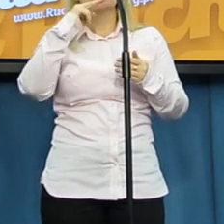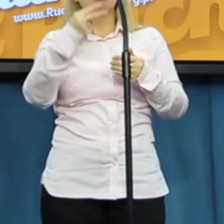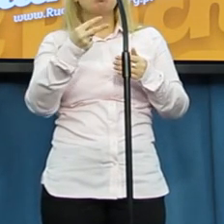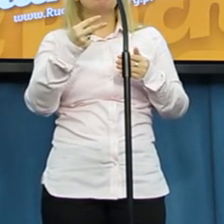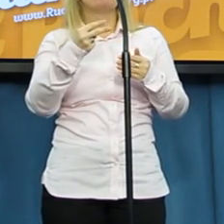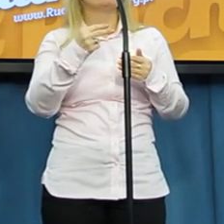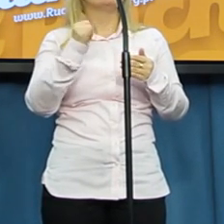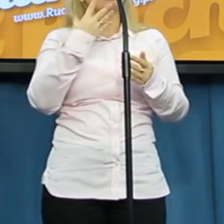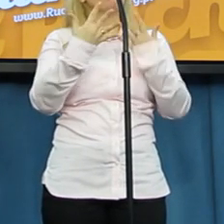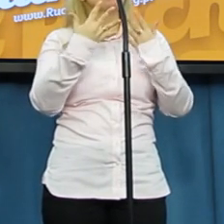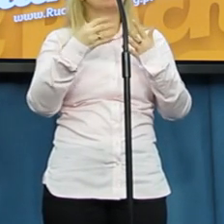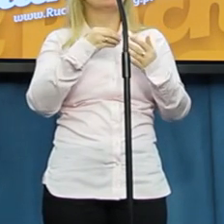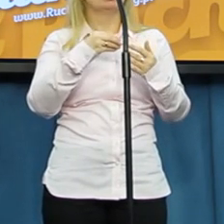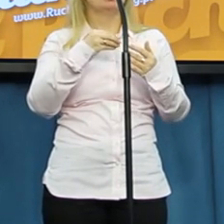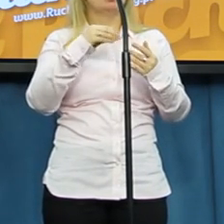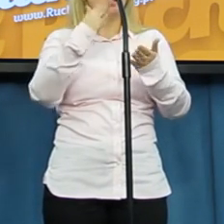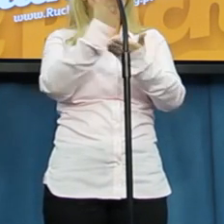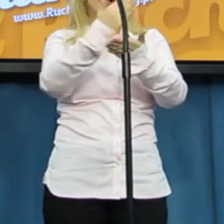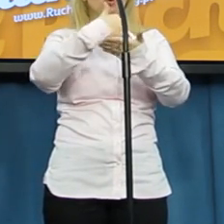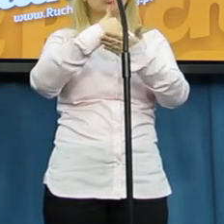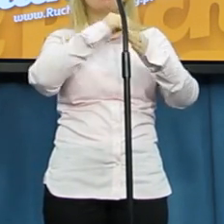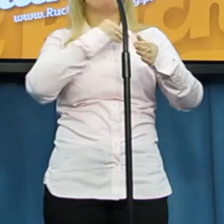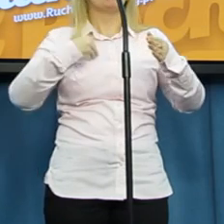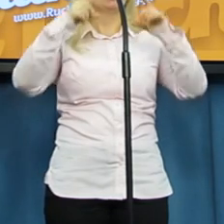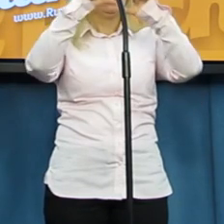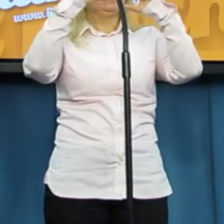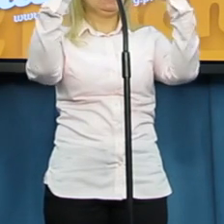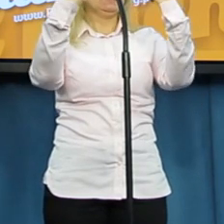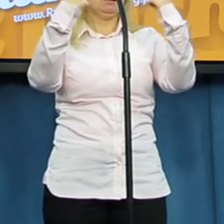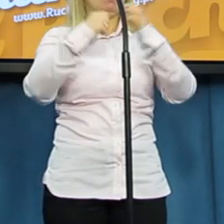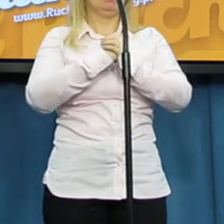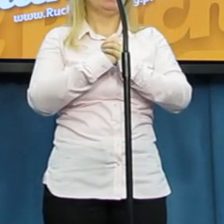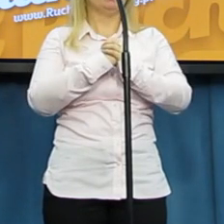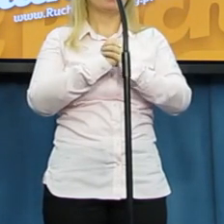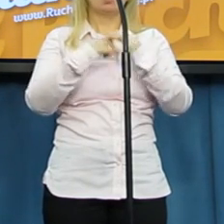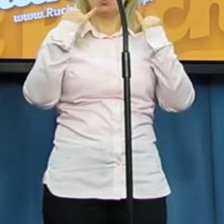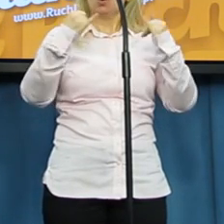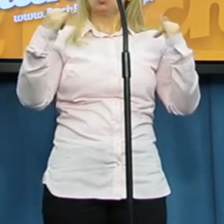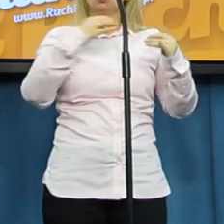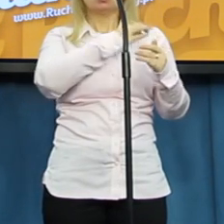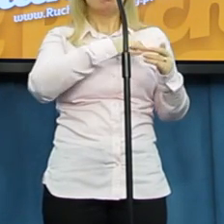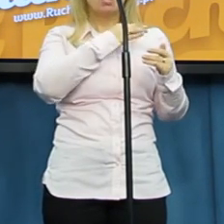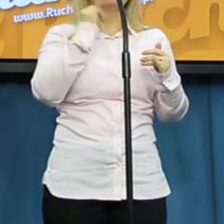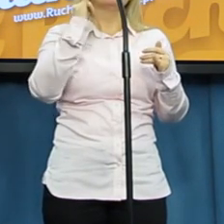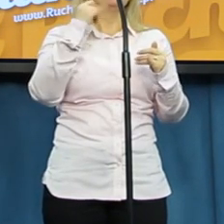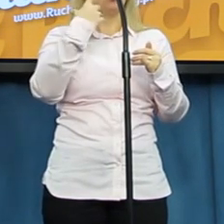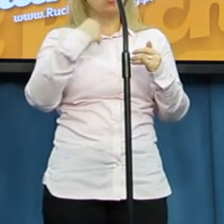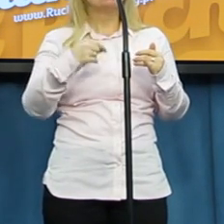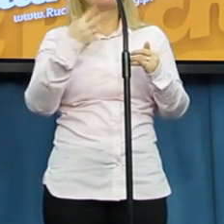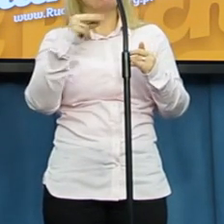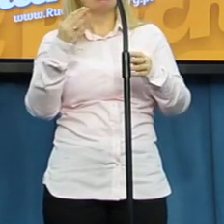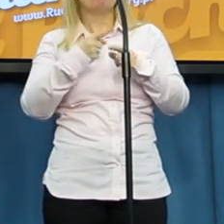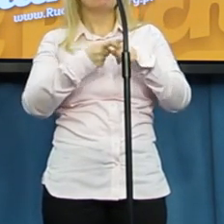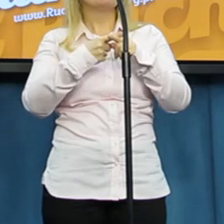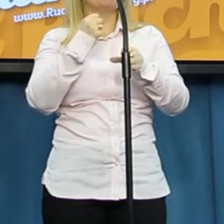łatwo polski Sejm podzielić, jeśli o to chodzi, kto jest proeuropejski. To, że różne partie, różne osoby nie współpracują ze sobą, to